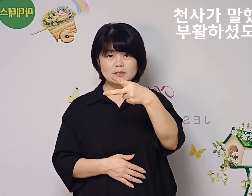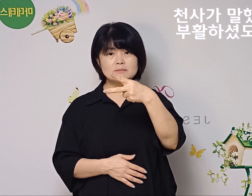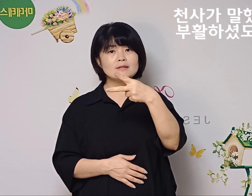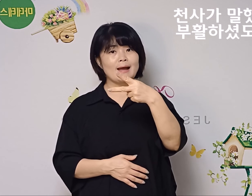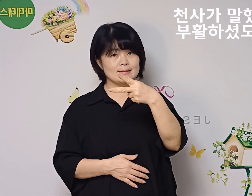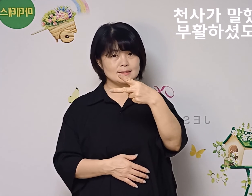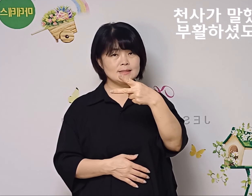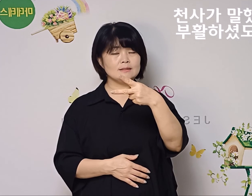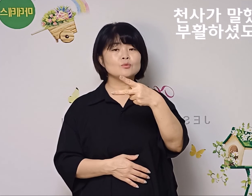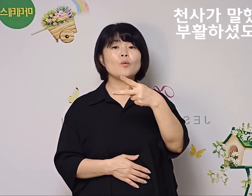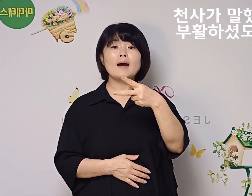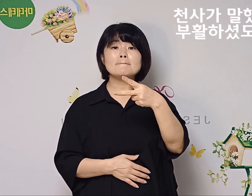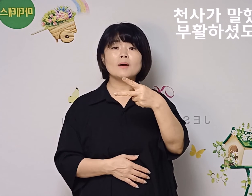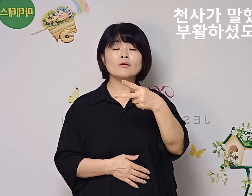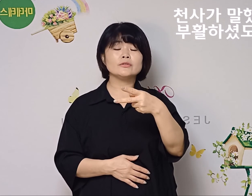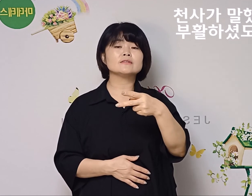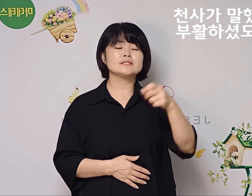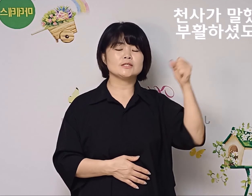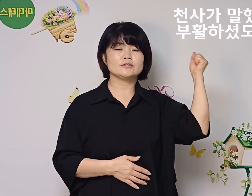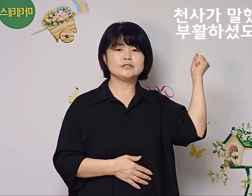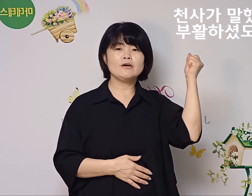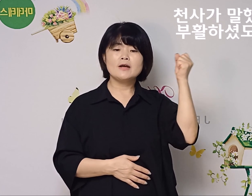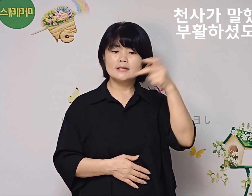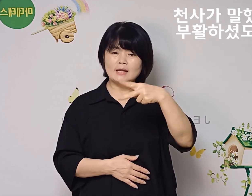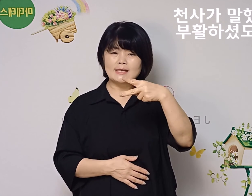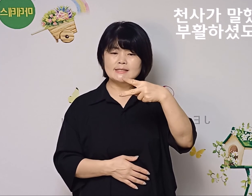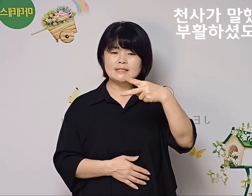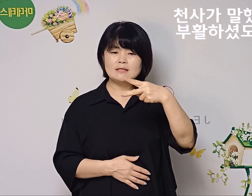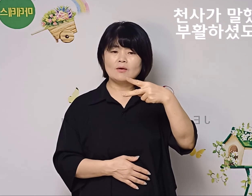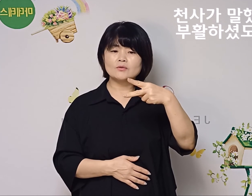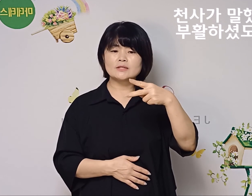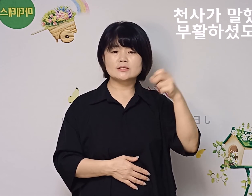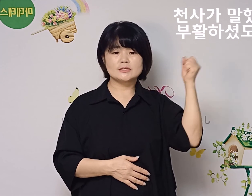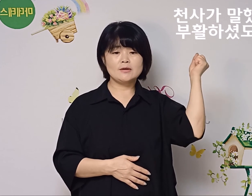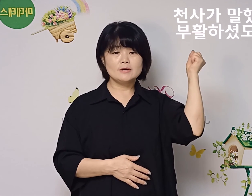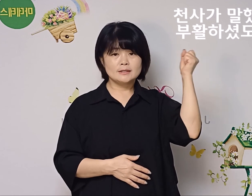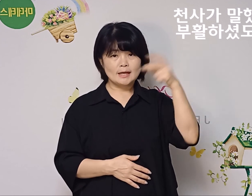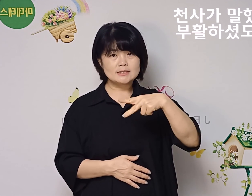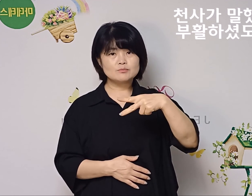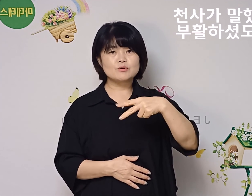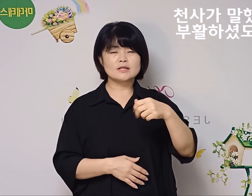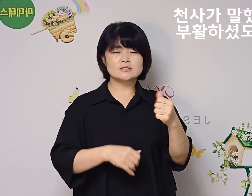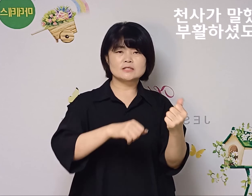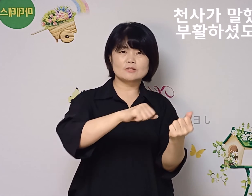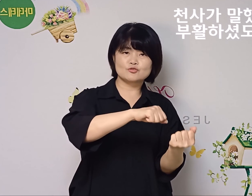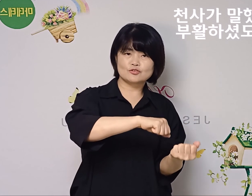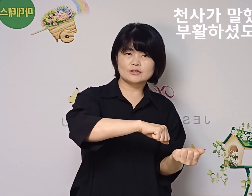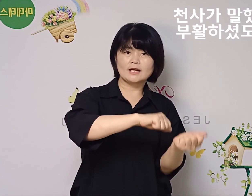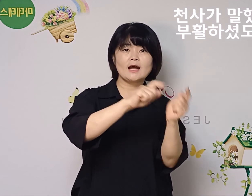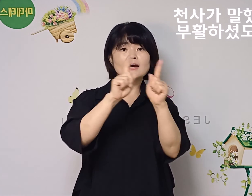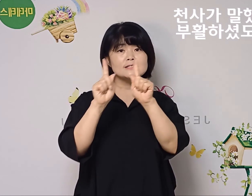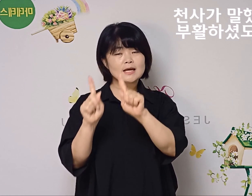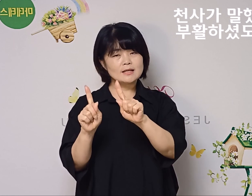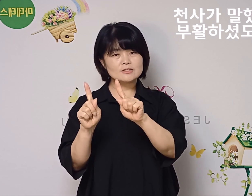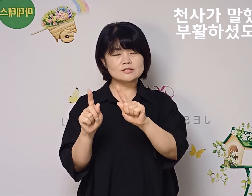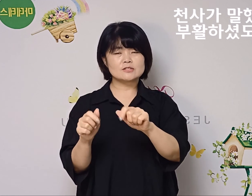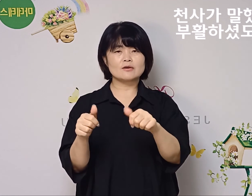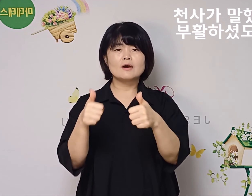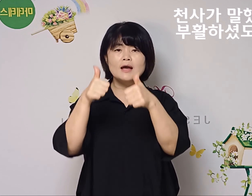펴시면 다시 또 한 번 이런 뜻이거든요. 다시 어떻게 하셨어요? 다시 부활하셨어요. 죽었다가 살아나셨어요.